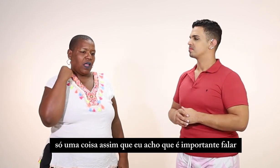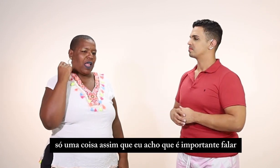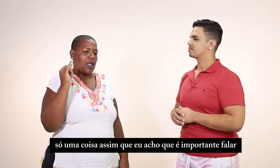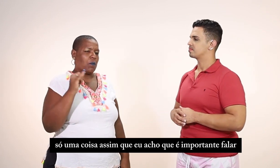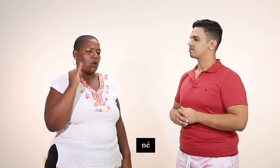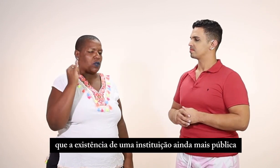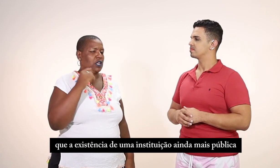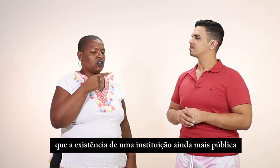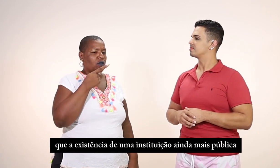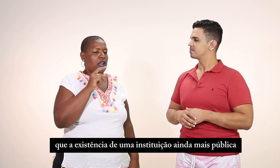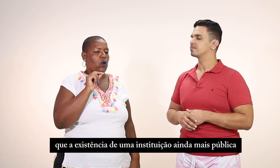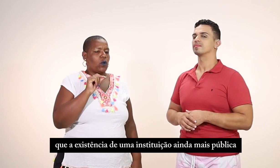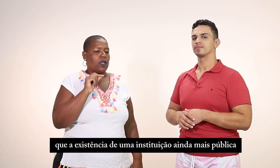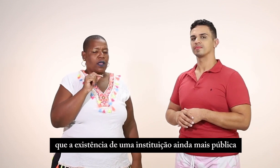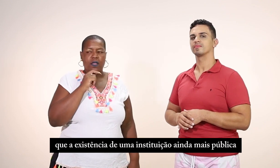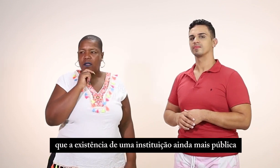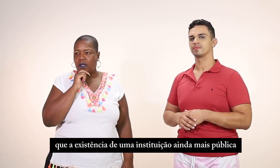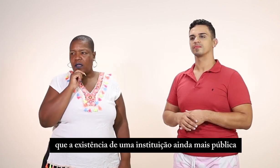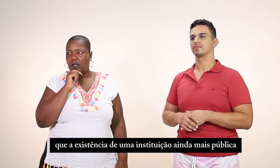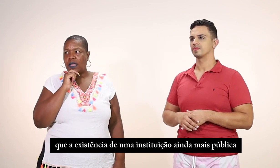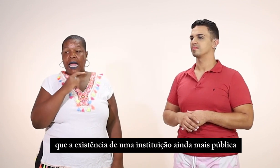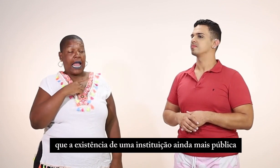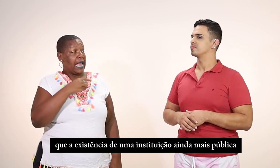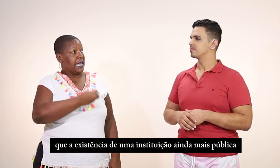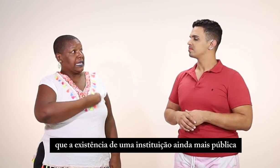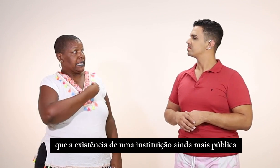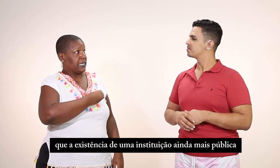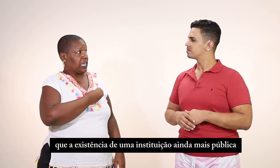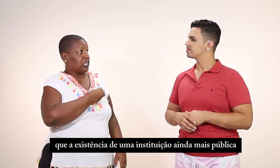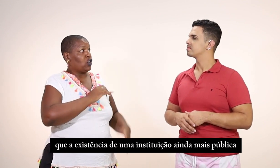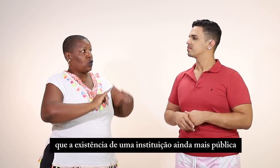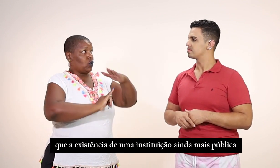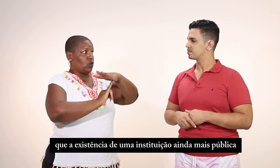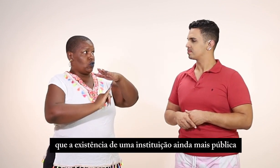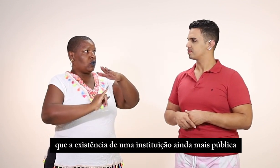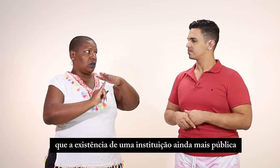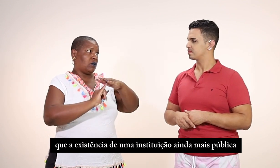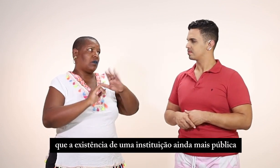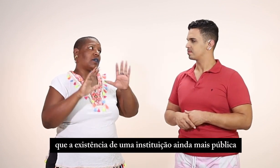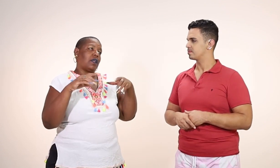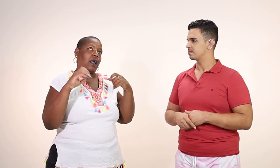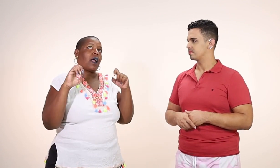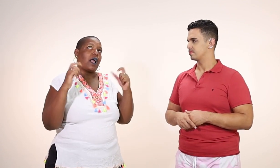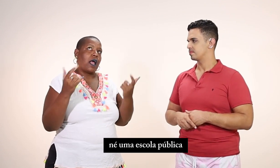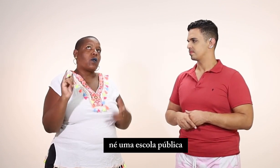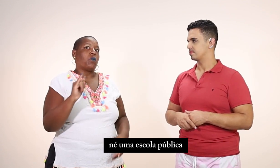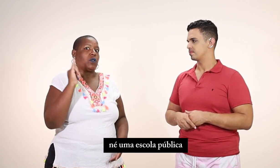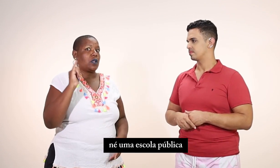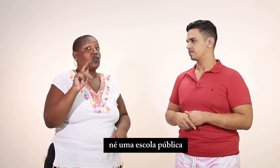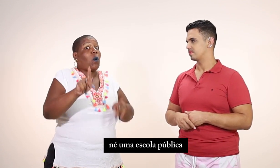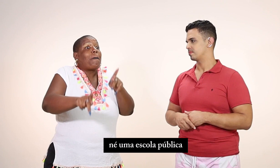falar, né, que a existência de uma instituição, ainda mais pública, né, uma escola